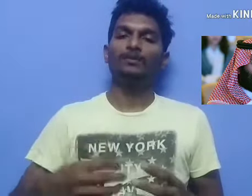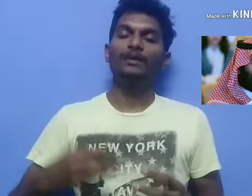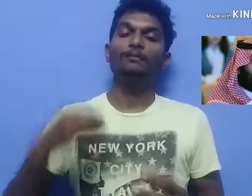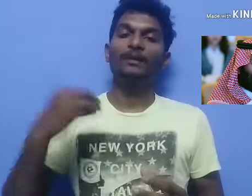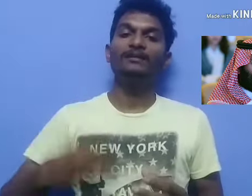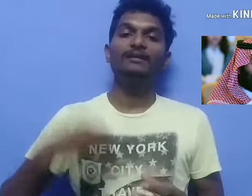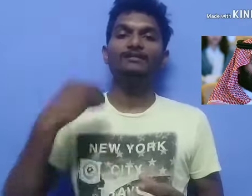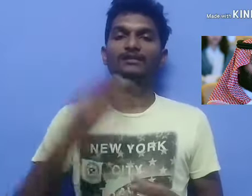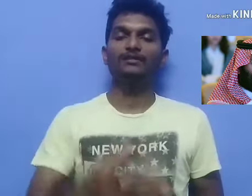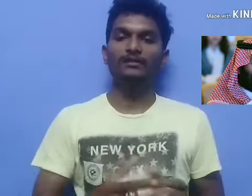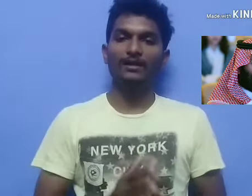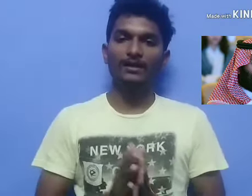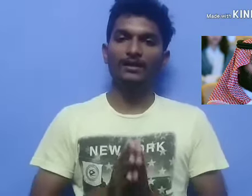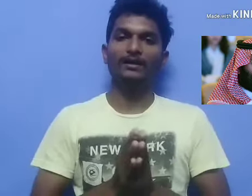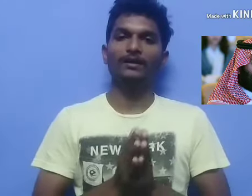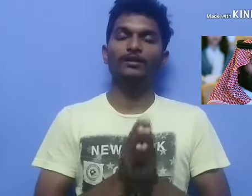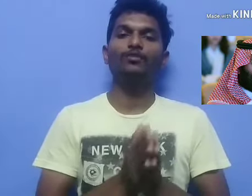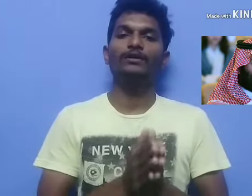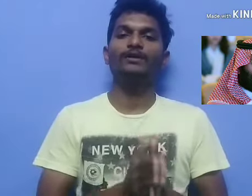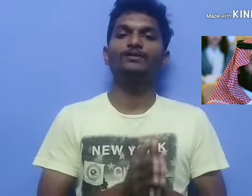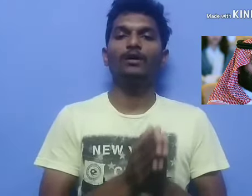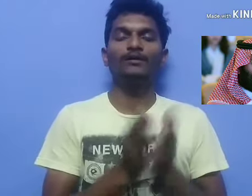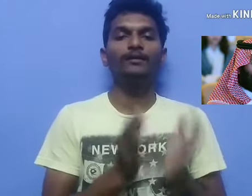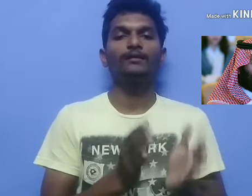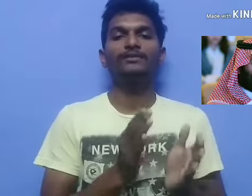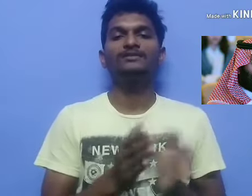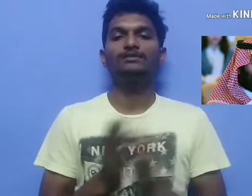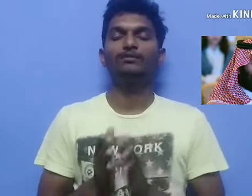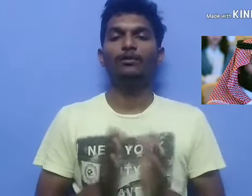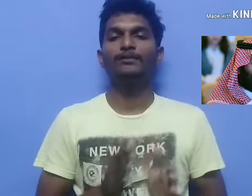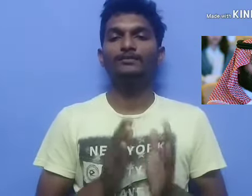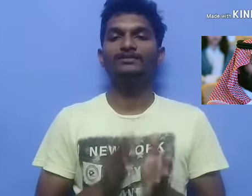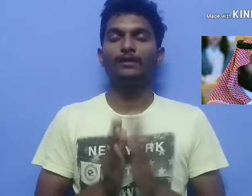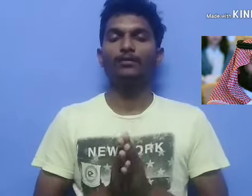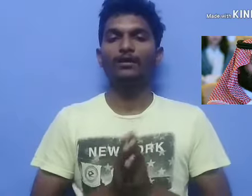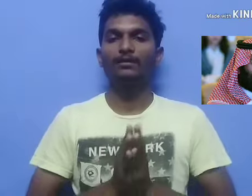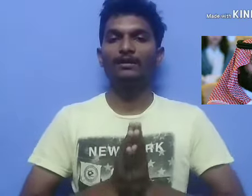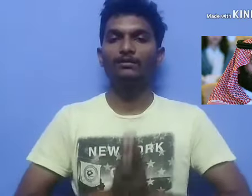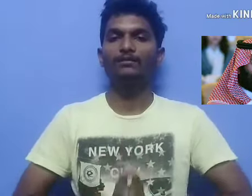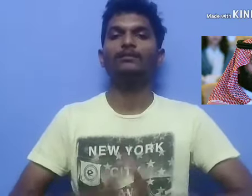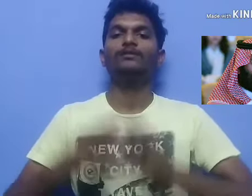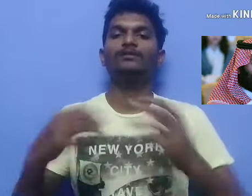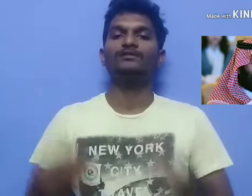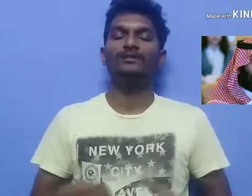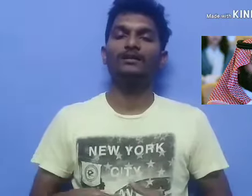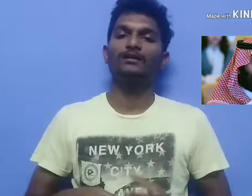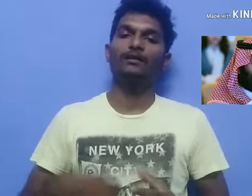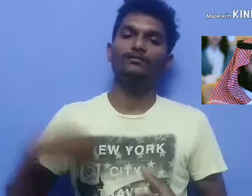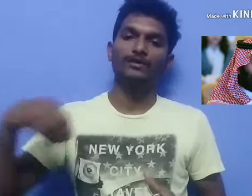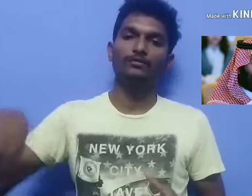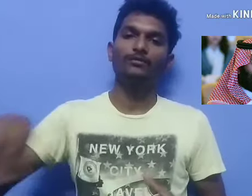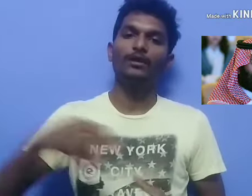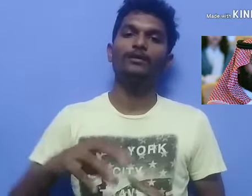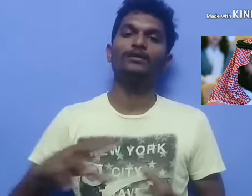மாதிரி மன்னர் ஆட்சி தான் வந்து அங்கே இன்னமும் இருக்குது. ஸோ அந்த பிரின்சஸ் முகமது பின் சல்மான் அப்படிங்கிறவர் வந்து ஒரு டிசிஷன் எடுக்கிறது தான் வந்து சவுதி அரேபியாவில்